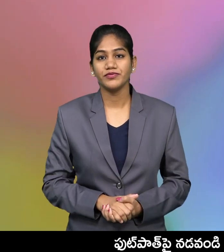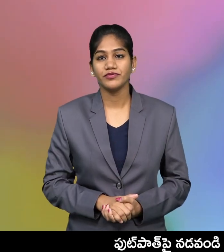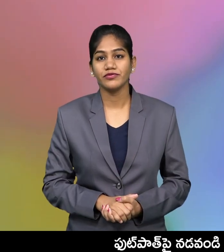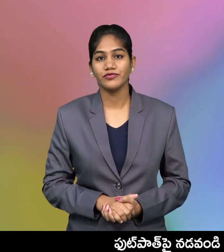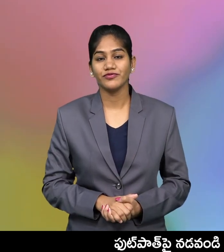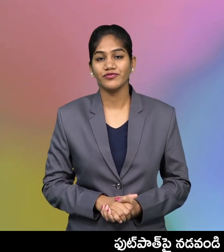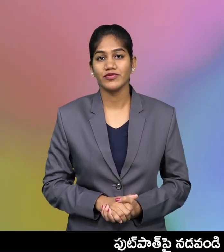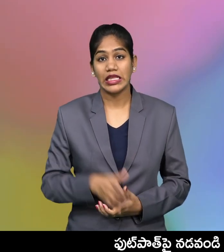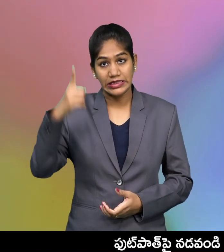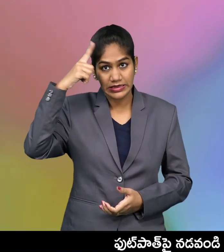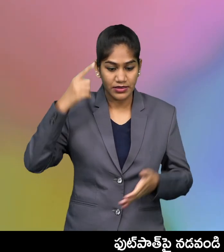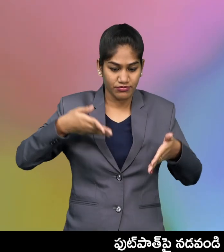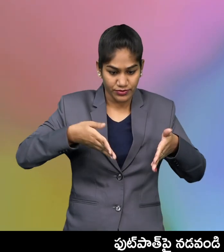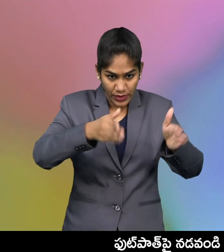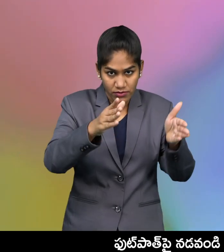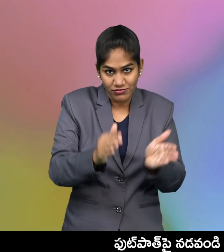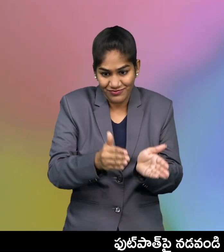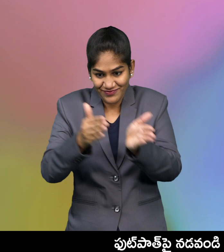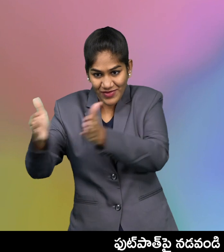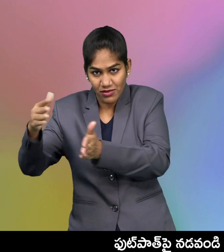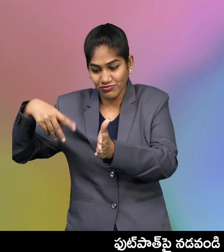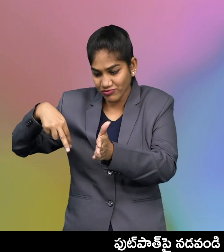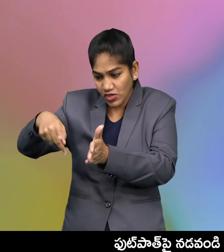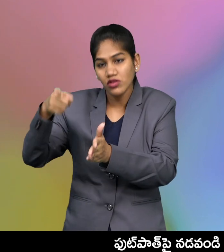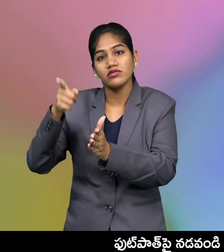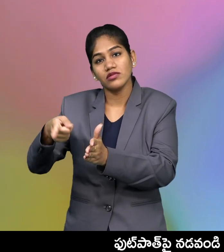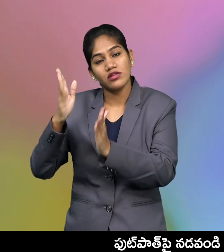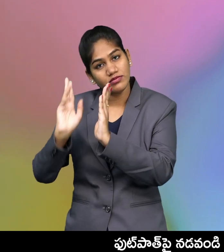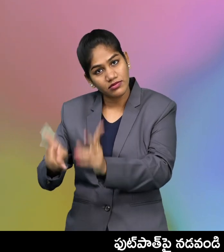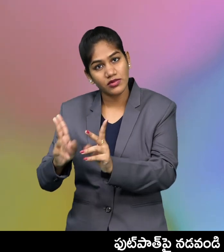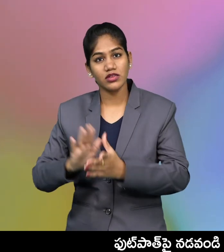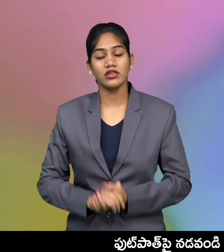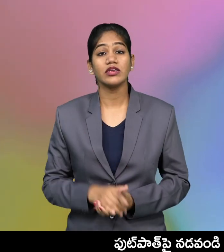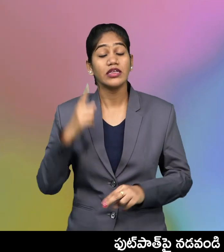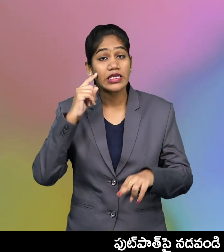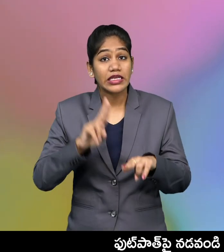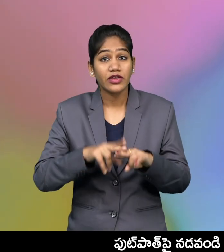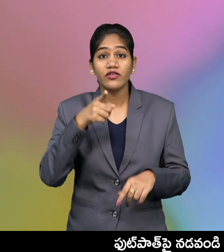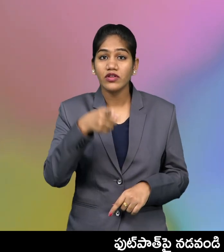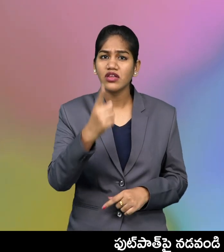ఫుట్పాత్పై నడవండి లేదా ఒకటి లేకుంటే రహదారికి కుడివైపున నడవండి.